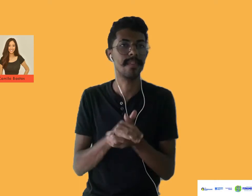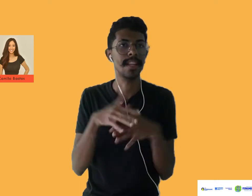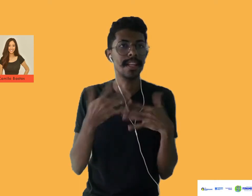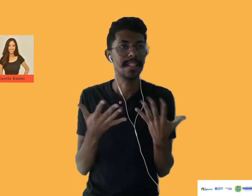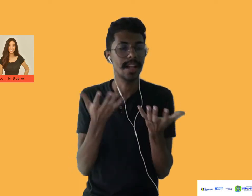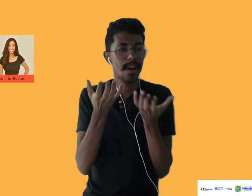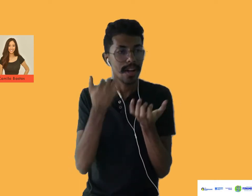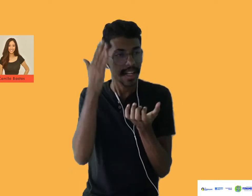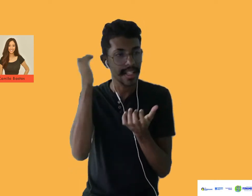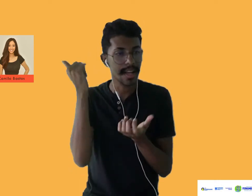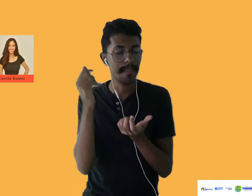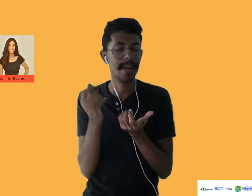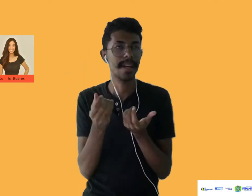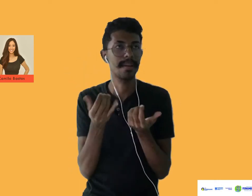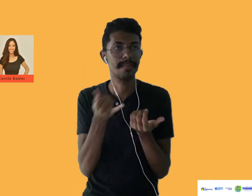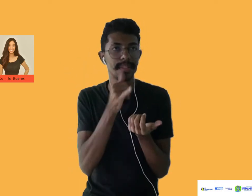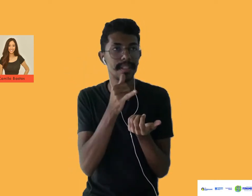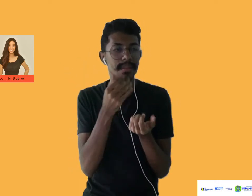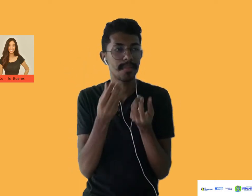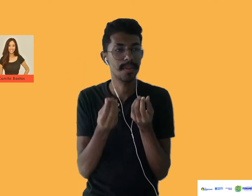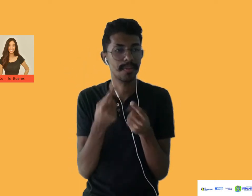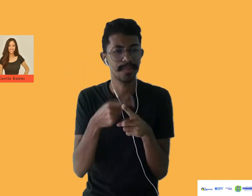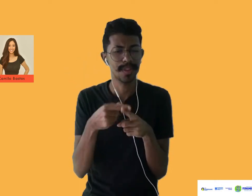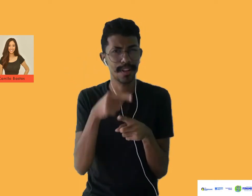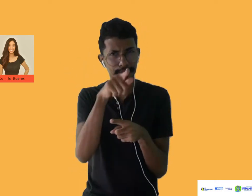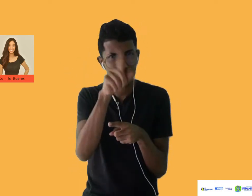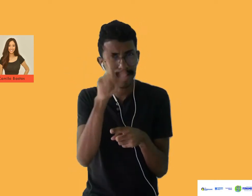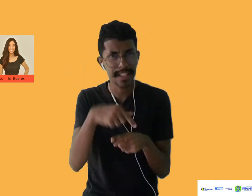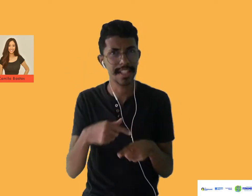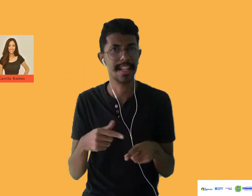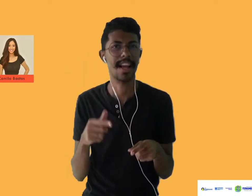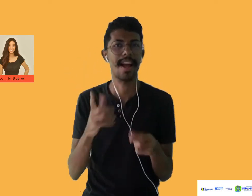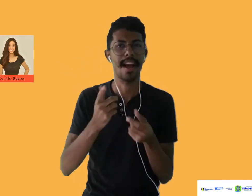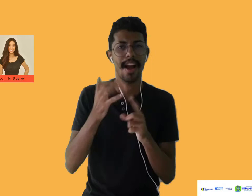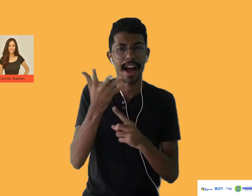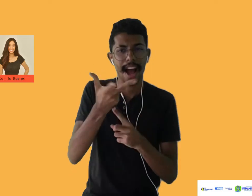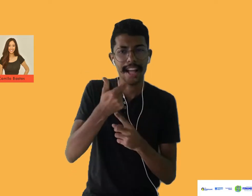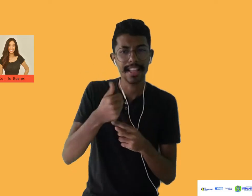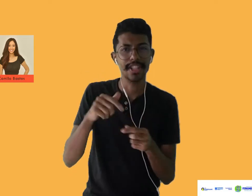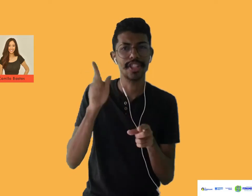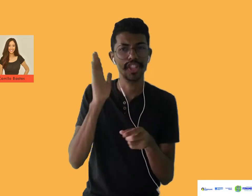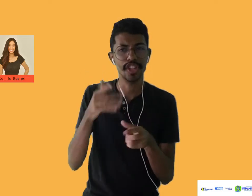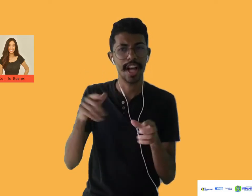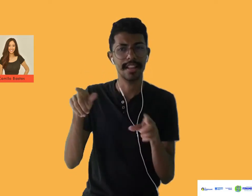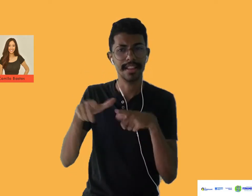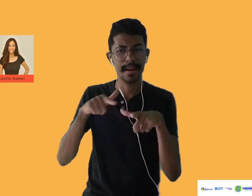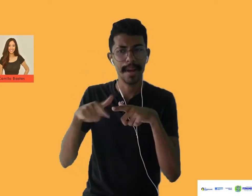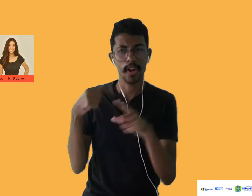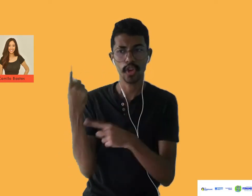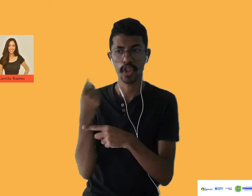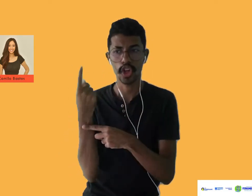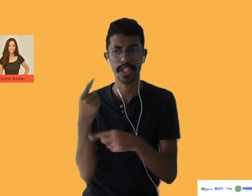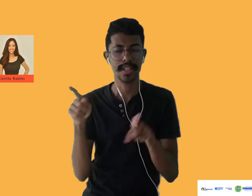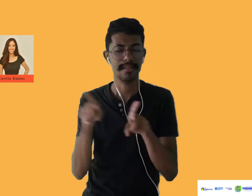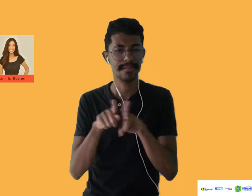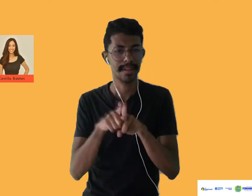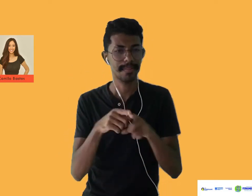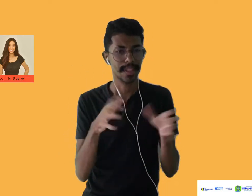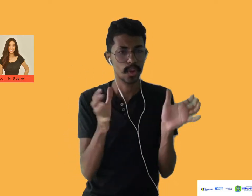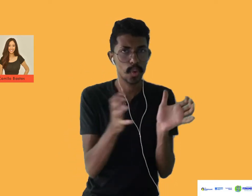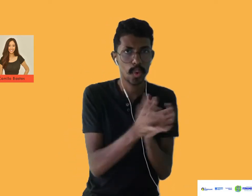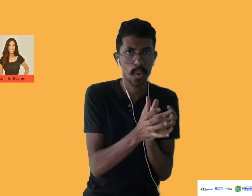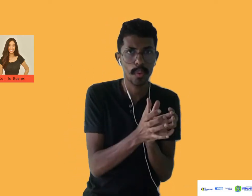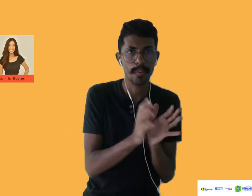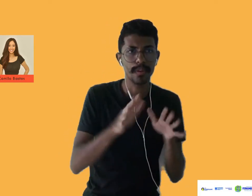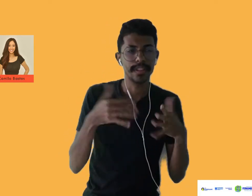eu queria saber, assim, tipo, porque tu é um artista que tem uma trajetória tanto de carreira solo quanto com um grupo teatral.